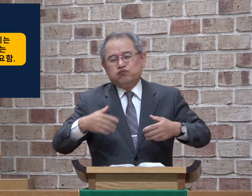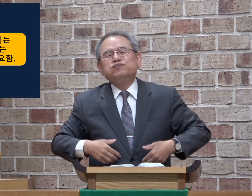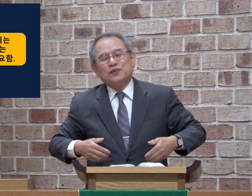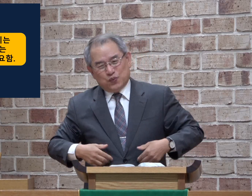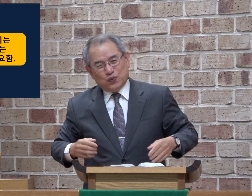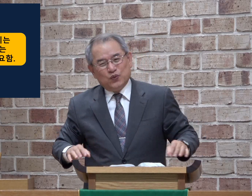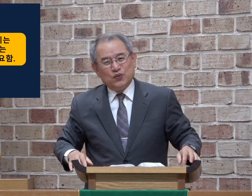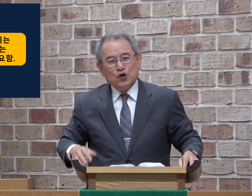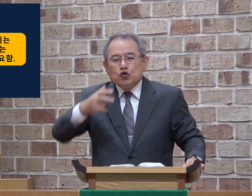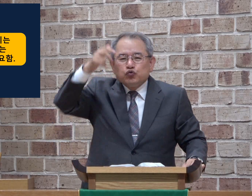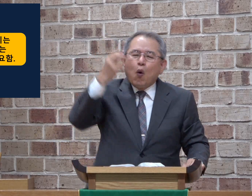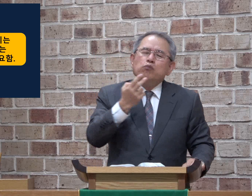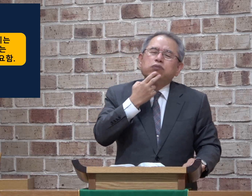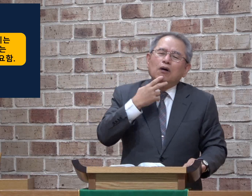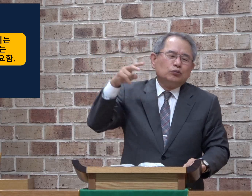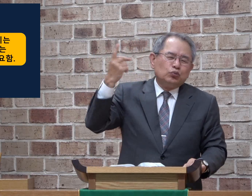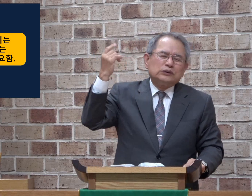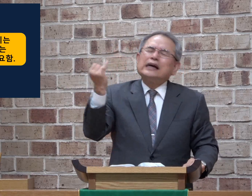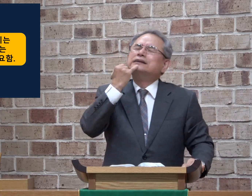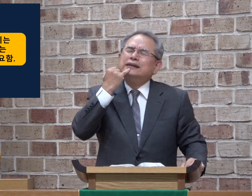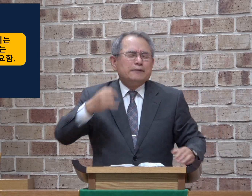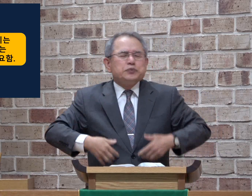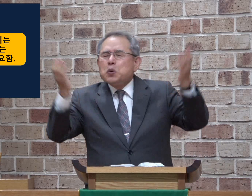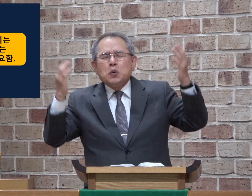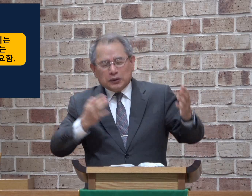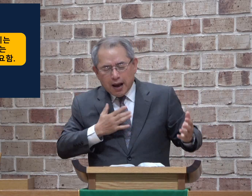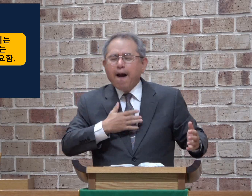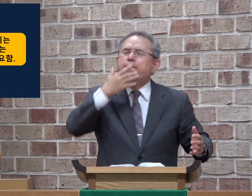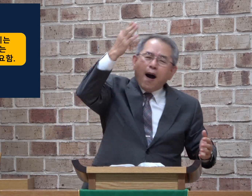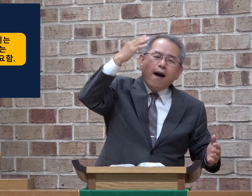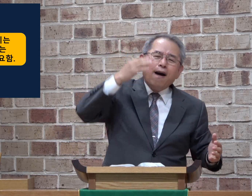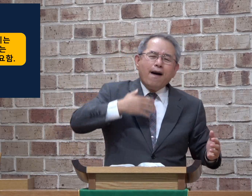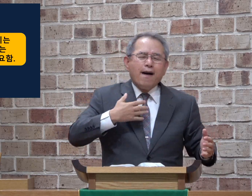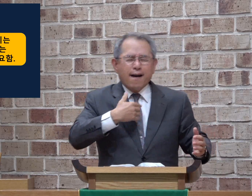철저한 신뢰. 난 주님 없어도 괜찮아요가 아니라, 난 내가 할 수 있어요가 아니라,